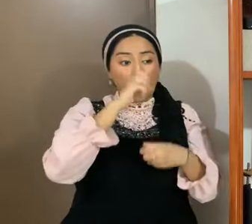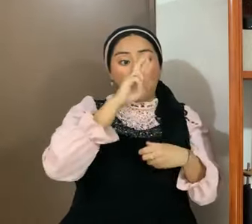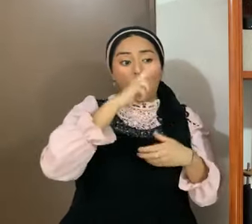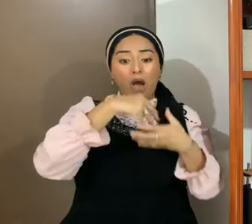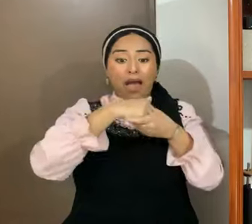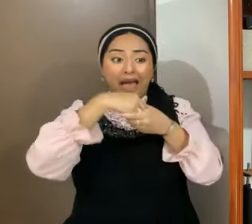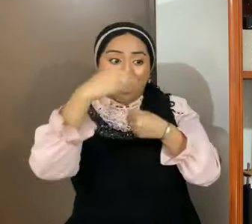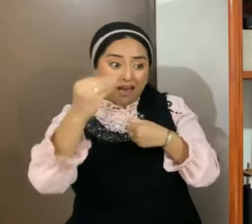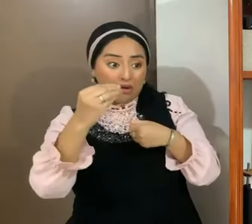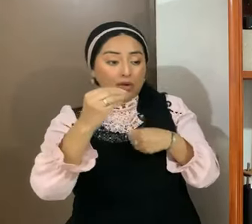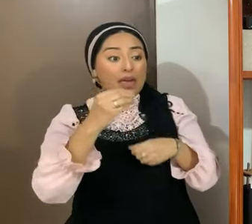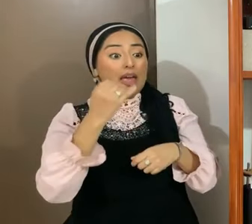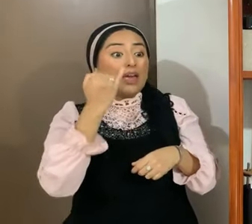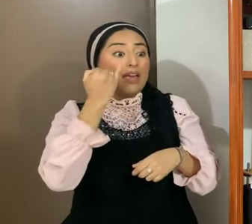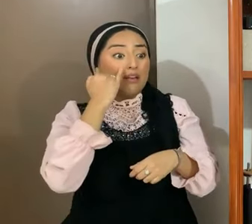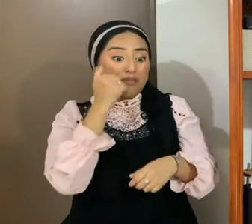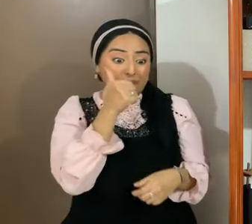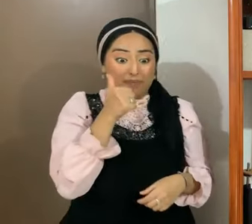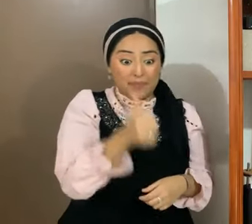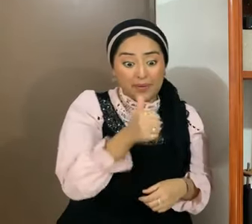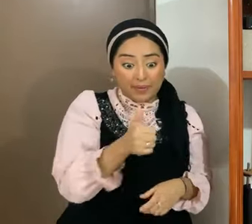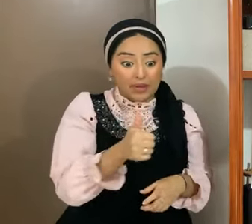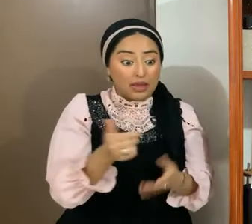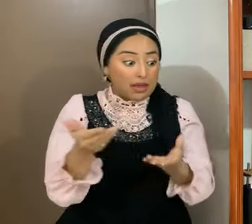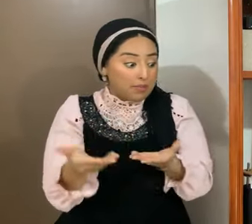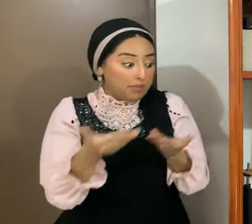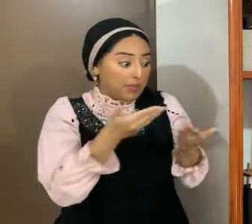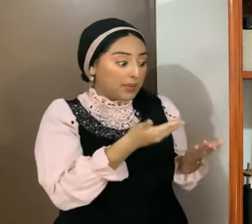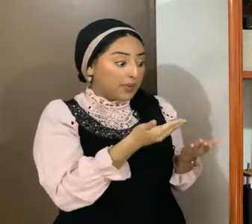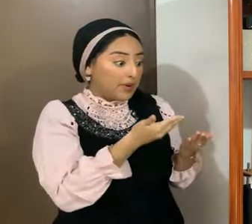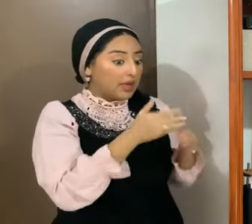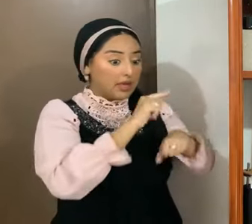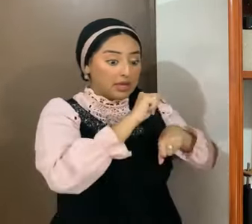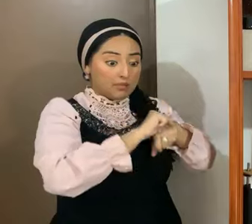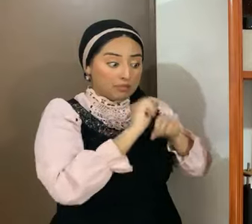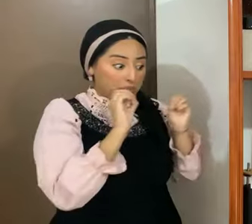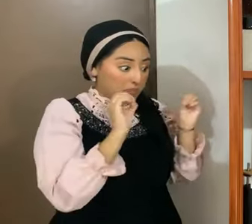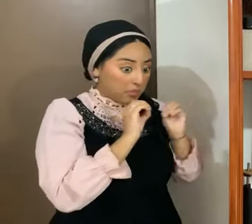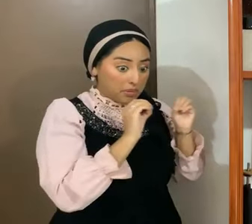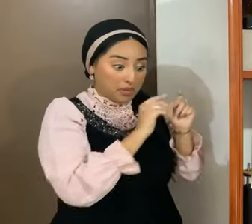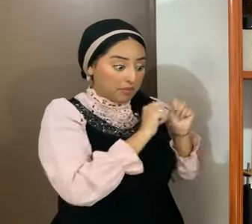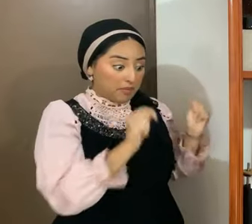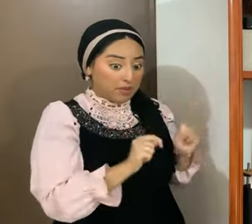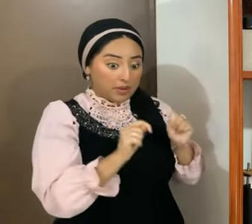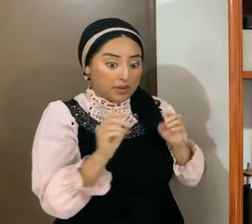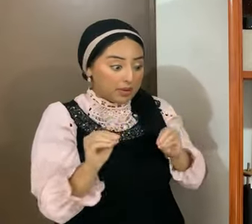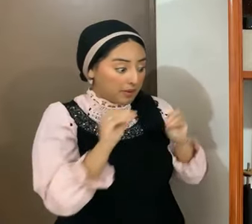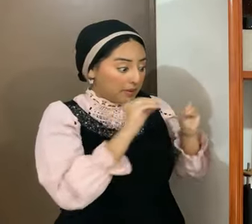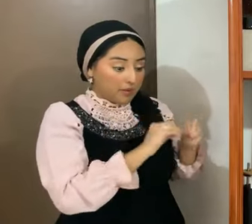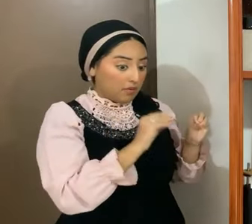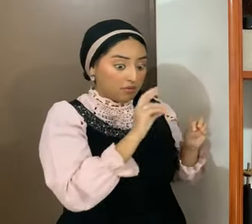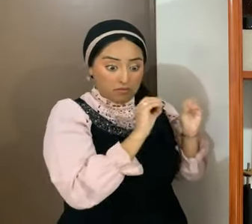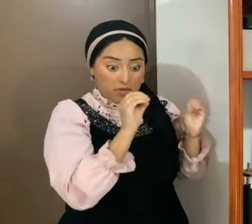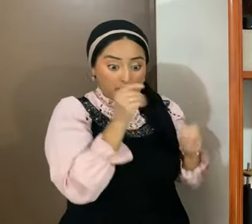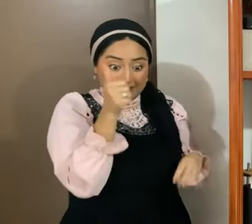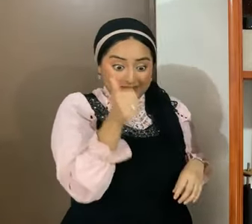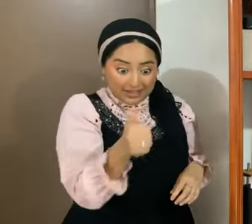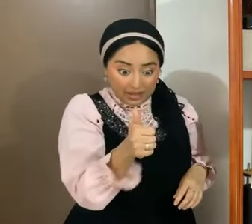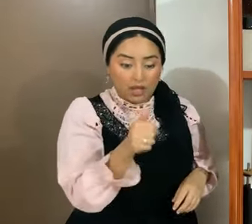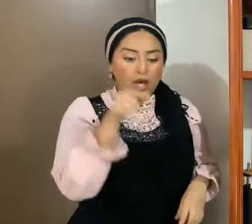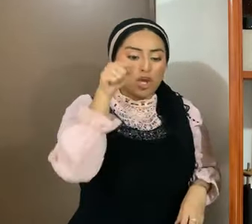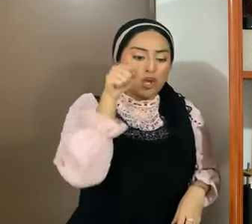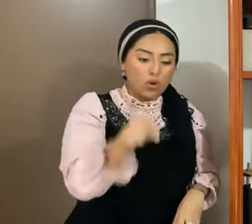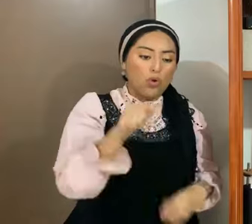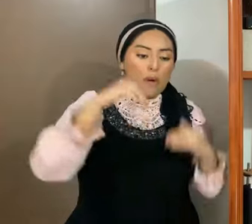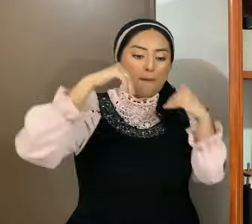él, y no lo trajere a la puerta del Mishkan de reunión para ofrecer ofrenda a Yahweh delante del Mishkan de Yahweh, será